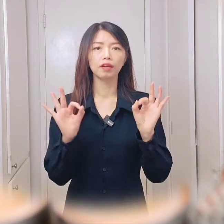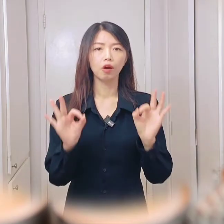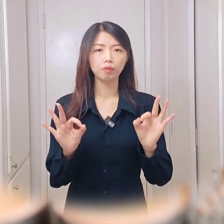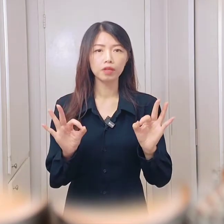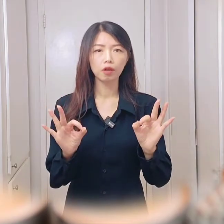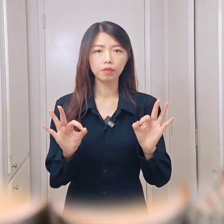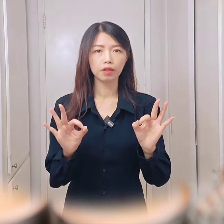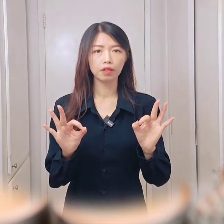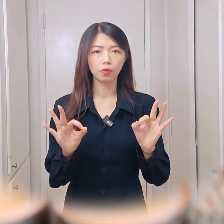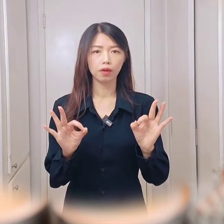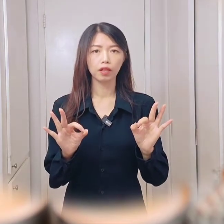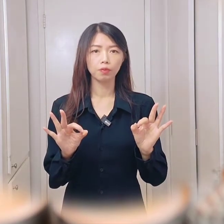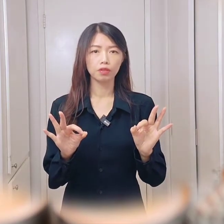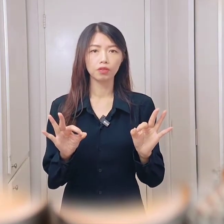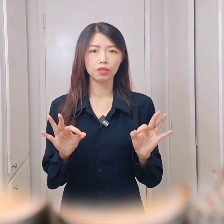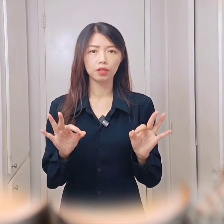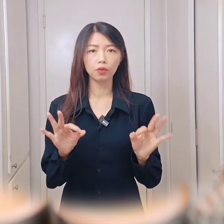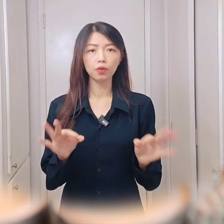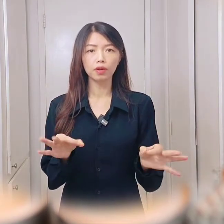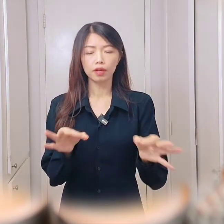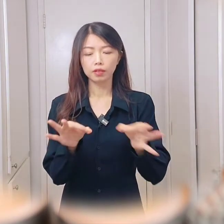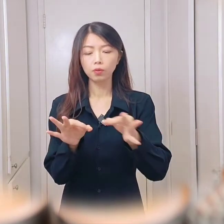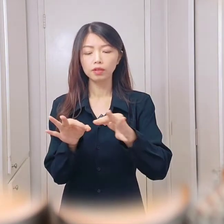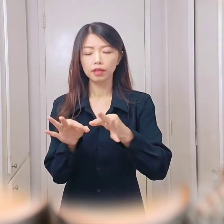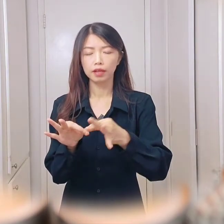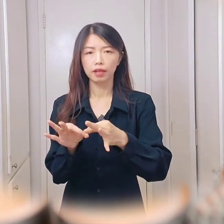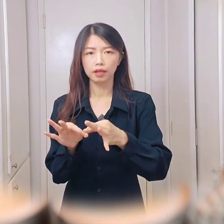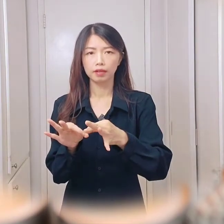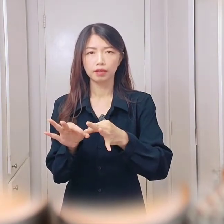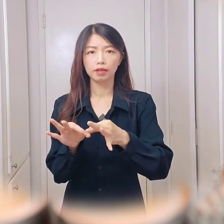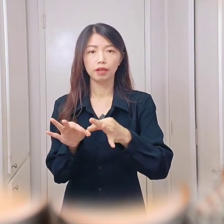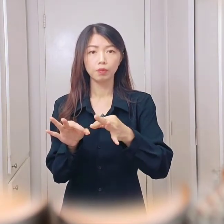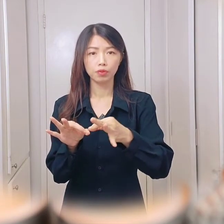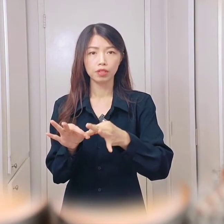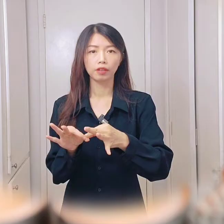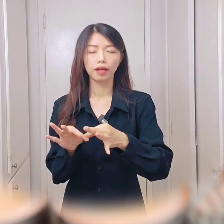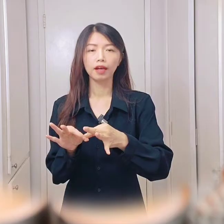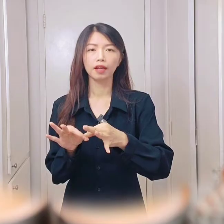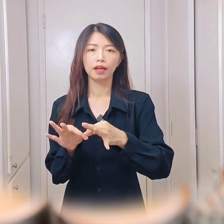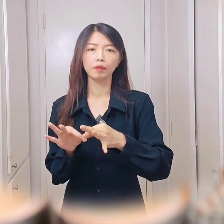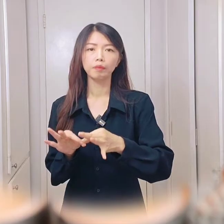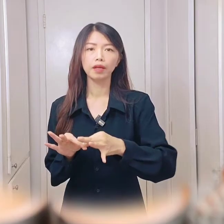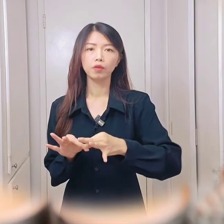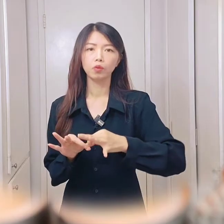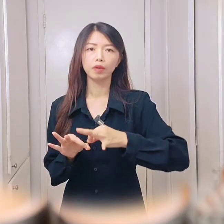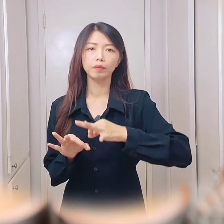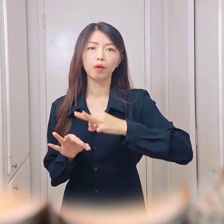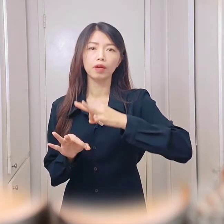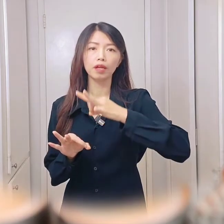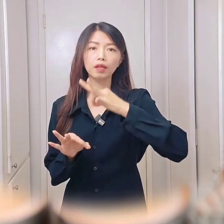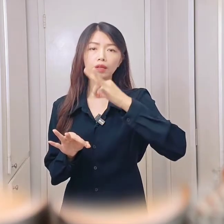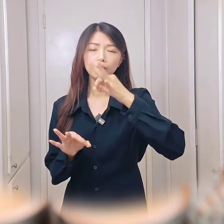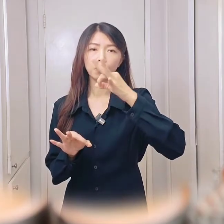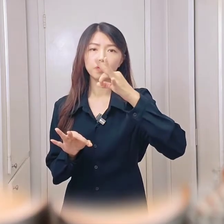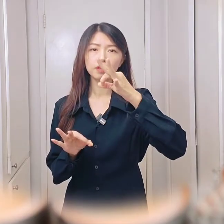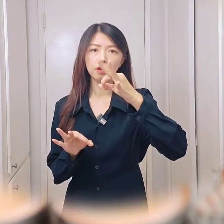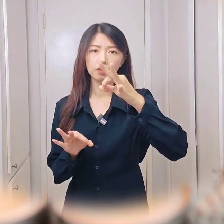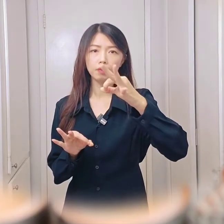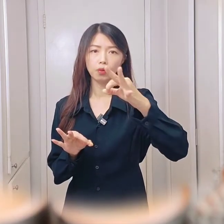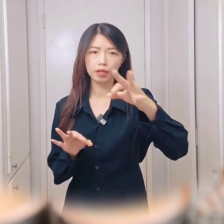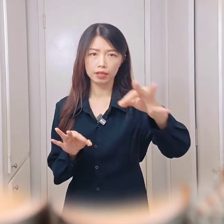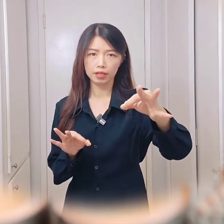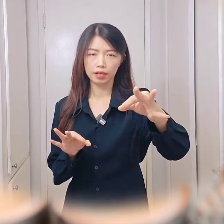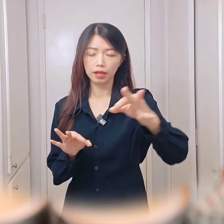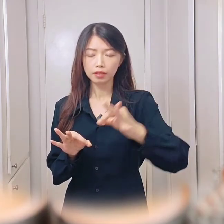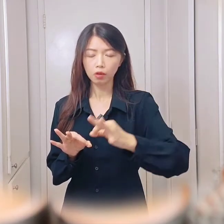대수어는 엄지검지를 동그랗게 붙여주시고 이 손끝끼리 이렇게 붙이셨다가 앞에 있는 손만 멀리